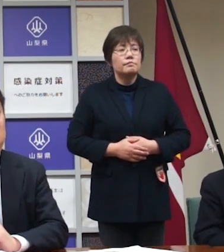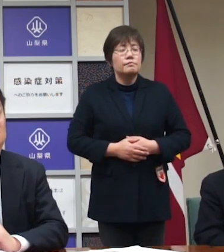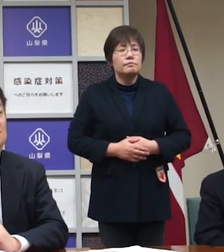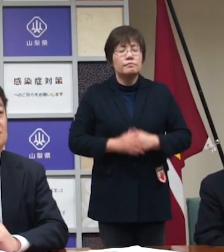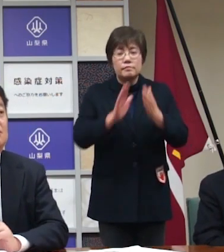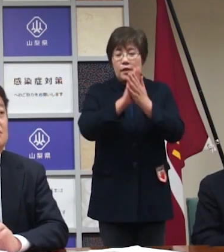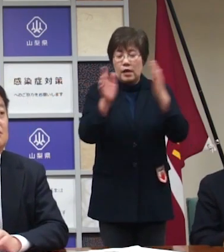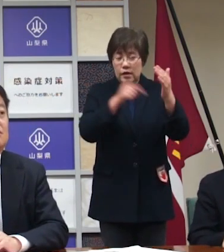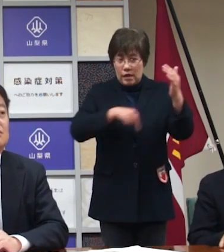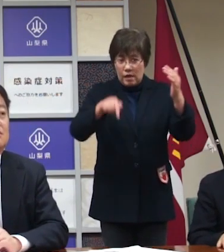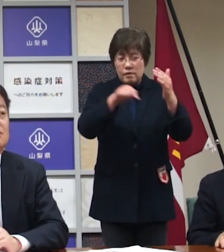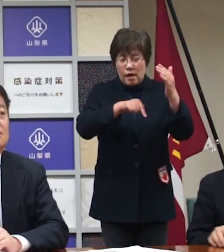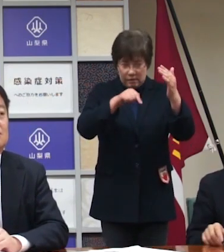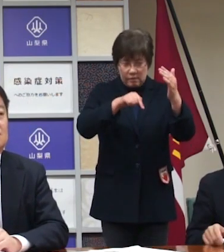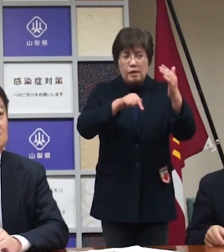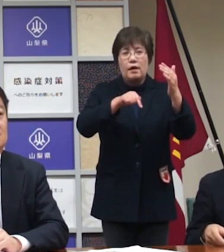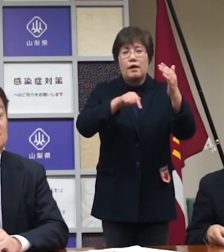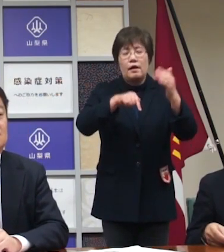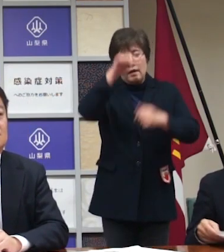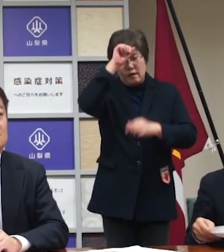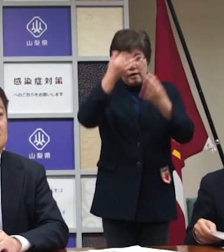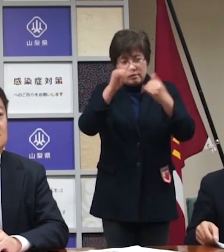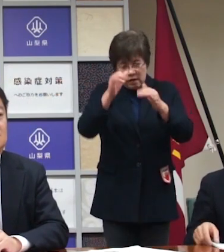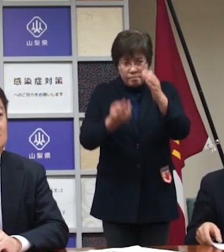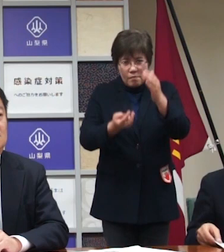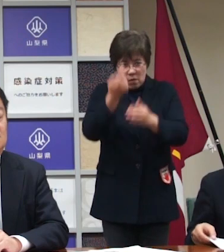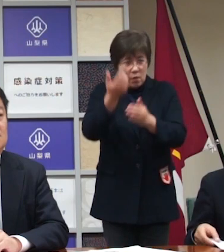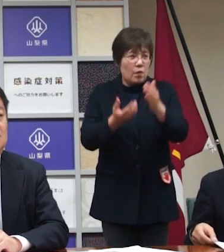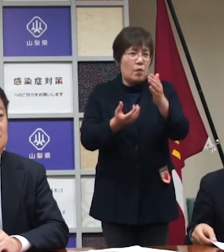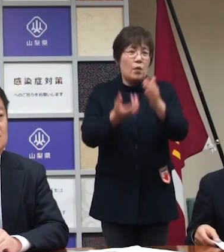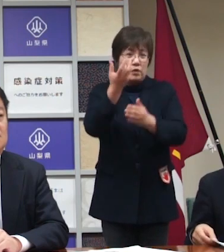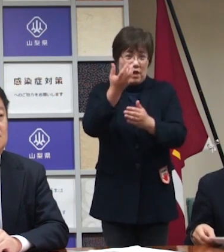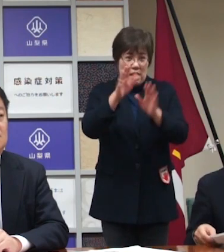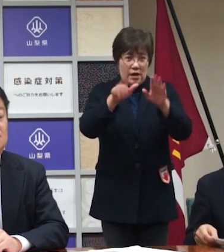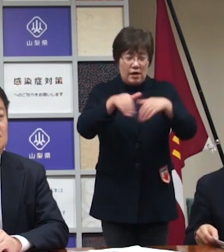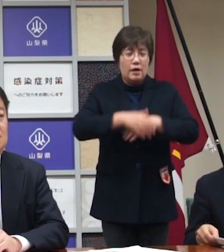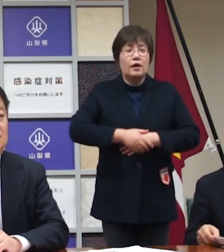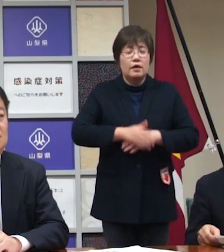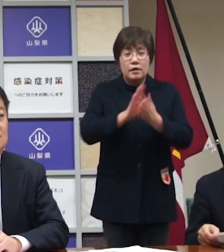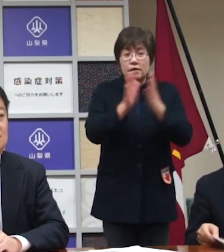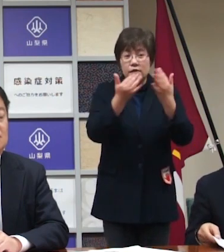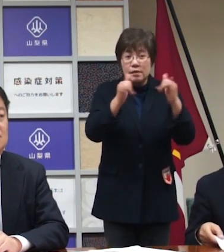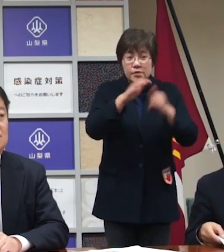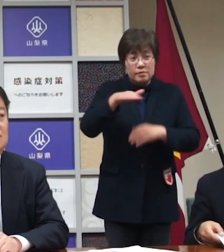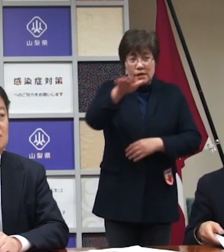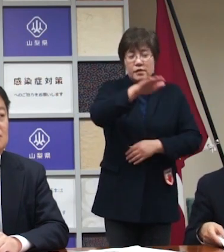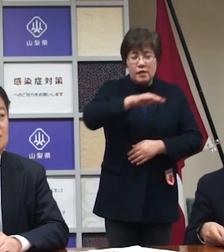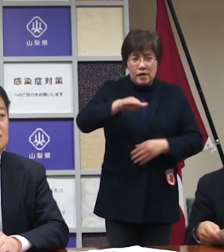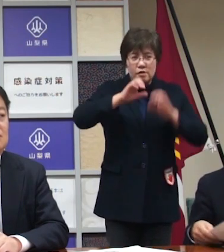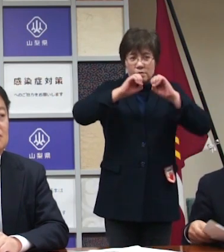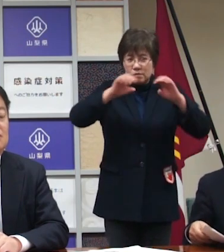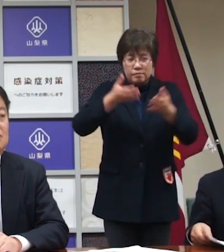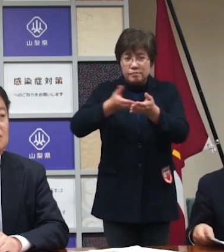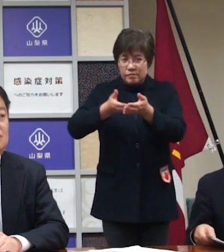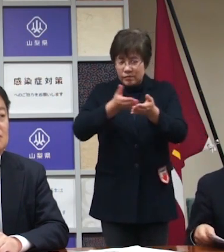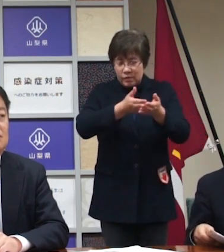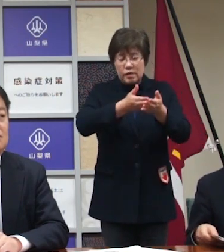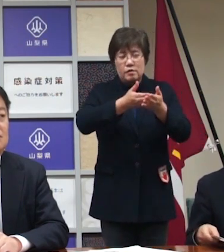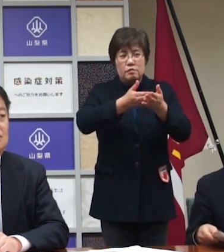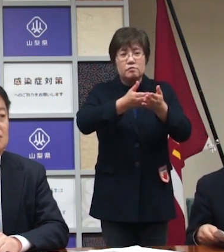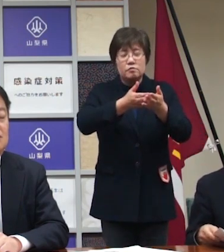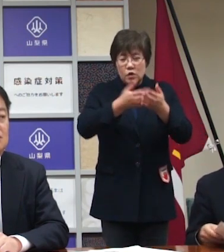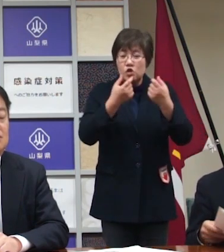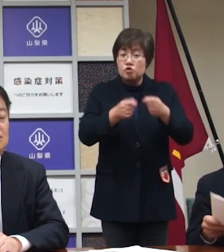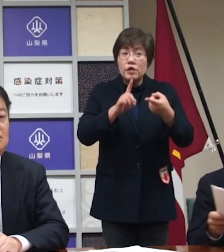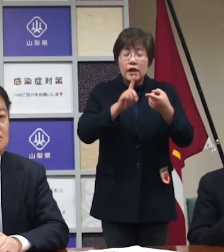県内で出たということなんですが、今後その県として、もちろん県民の呼びかけとかいろいろありますけれども、具体的にその新たな対